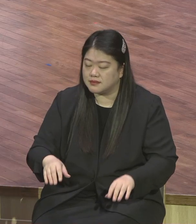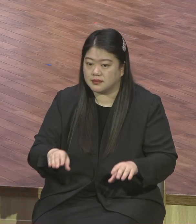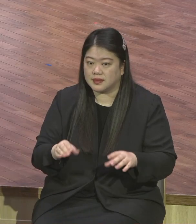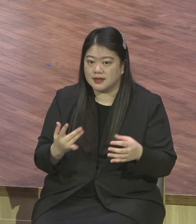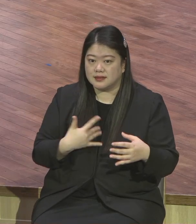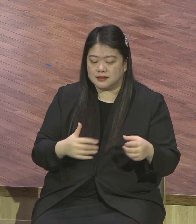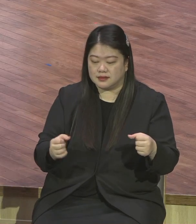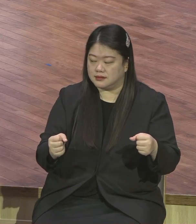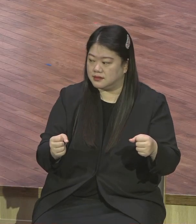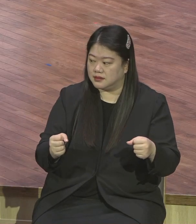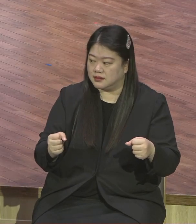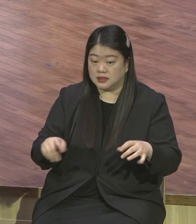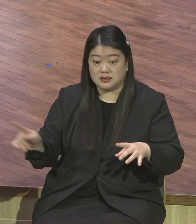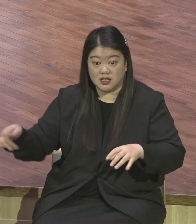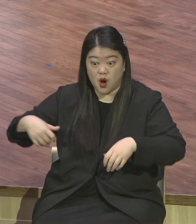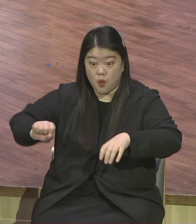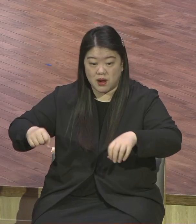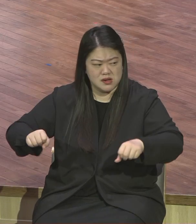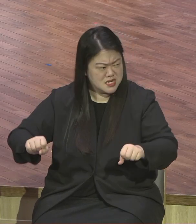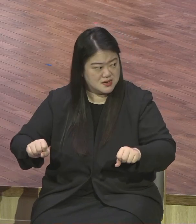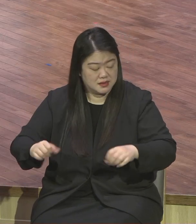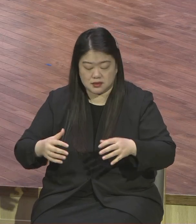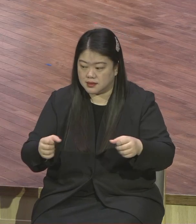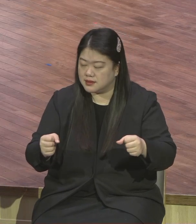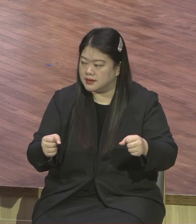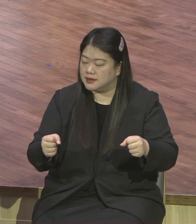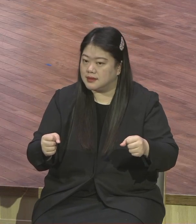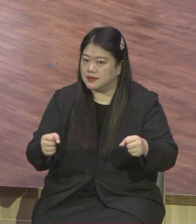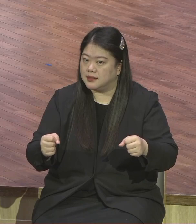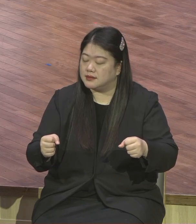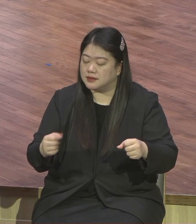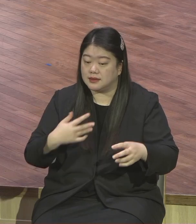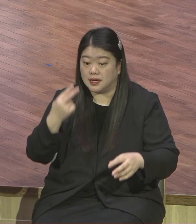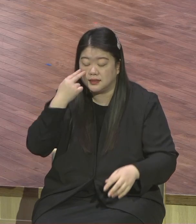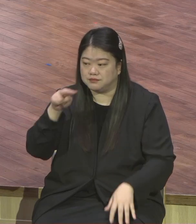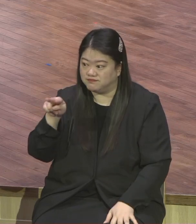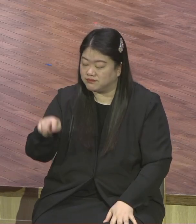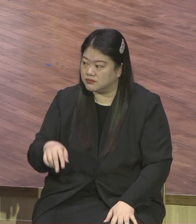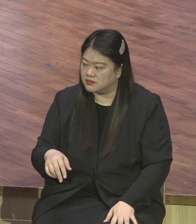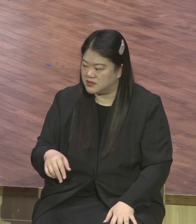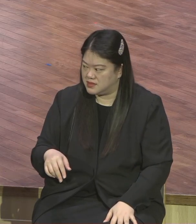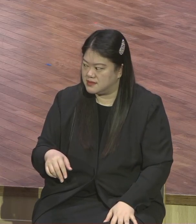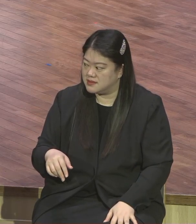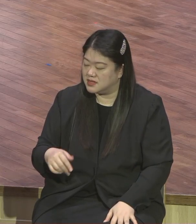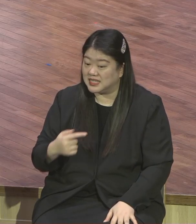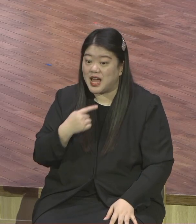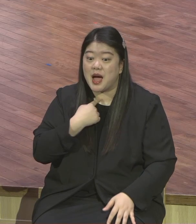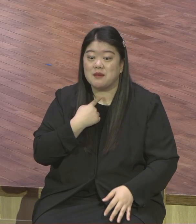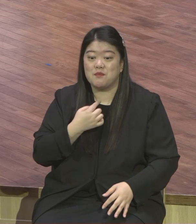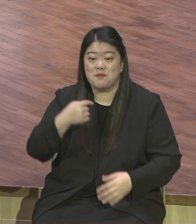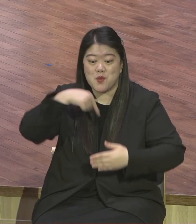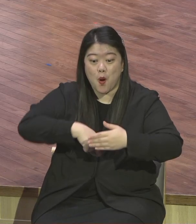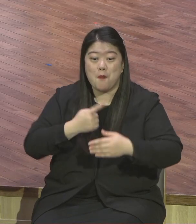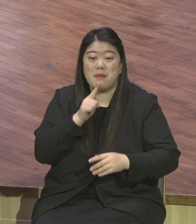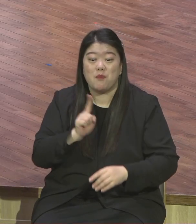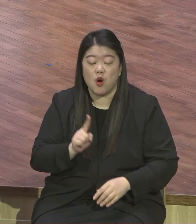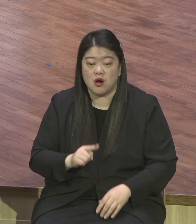있더라고 이렇게 그 내가 딱 쳐다봤지 죽을래.